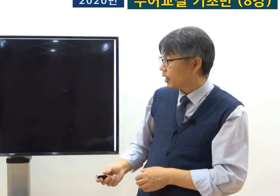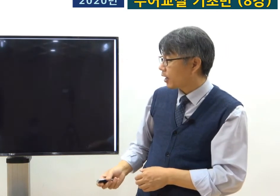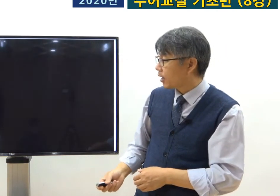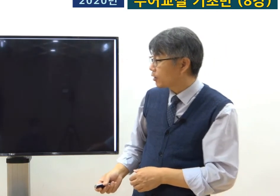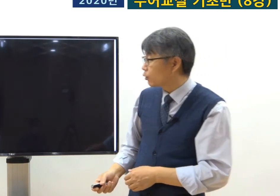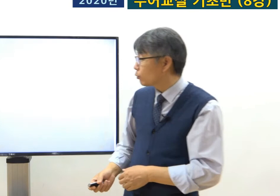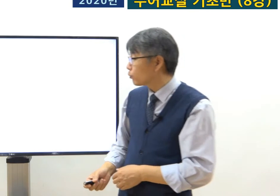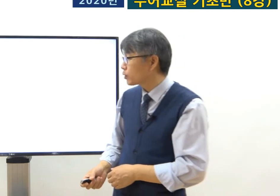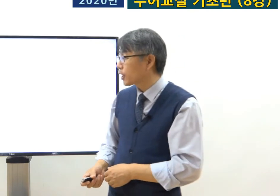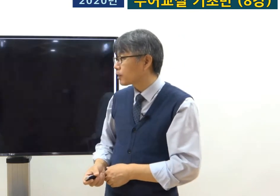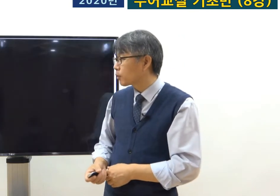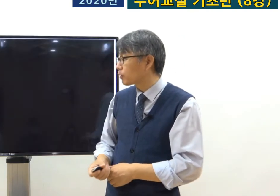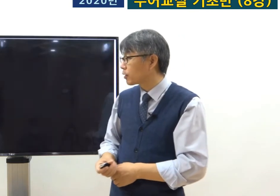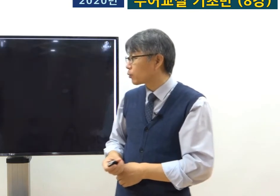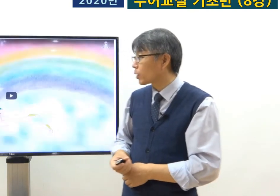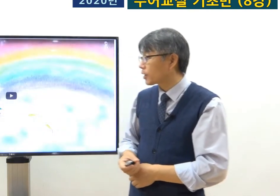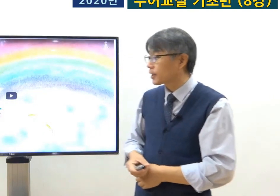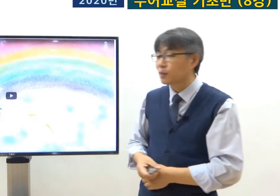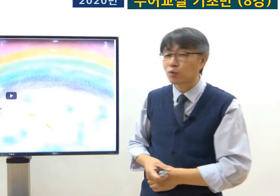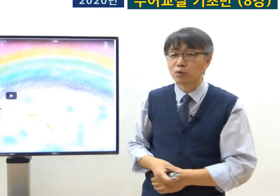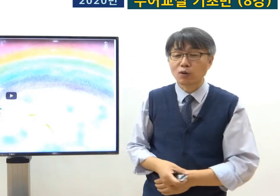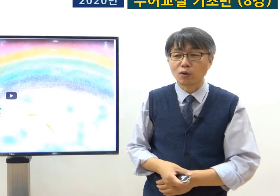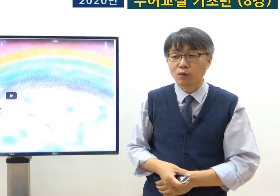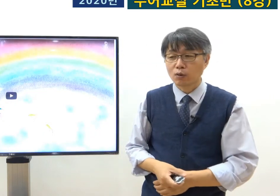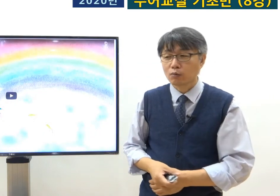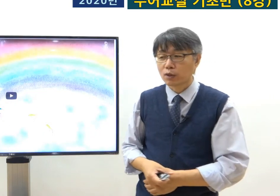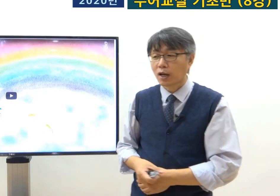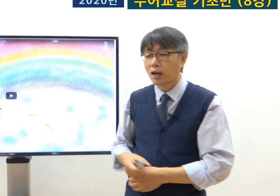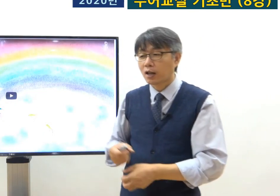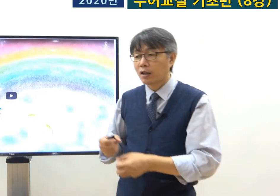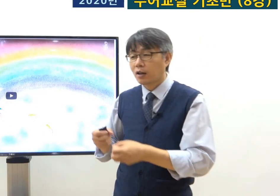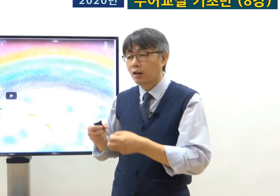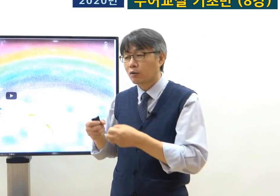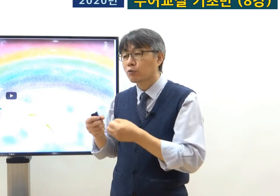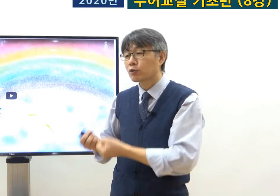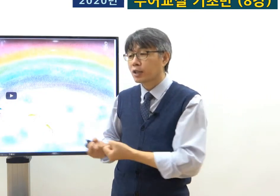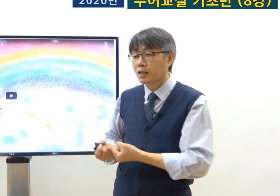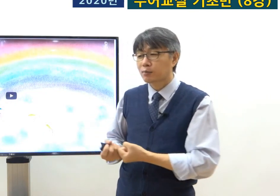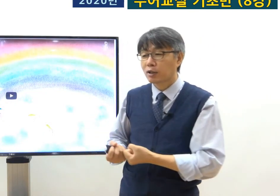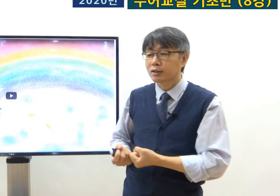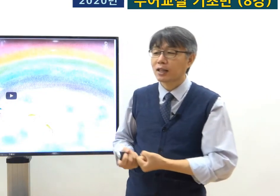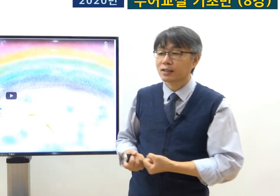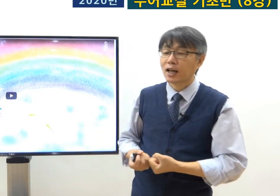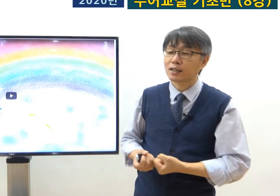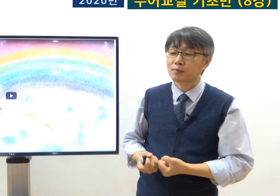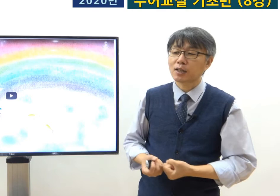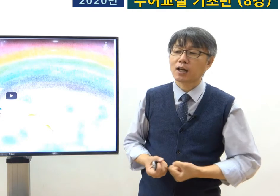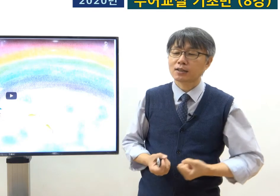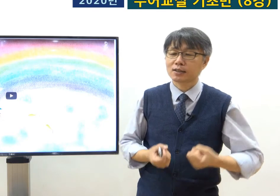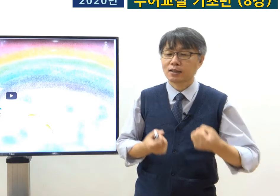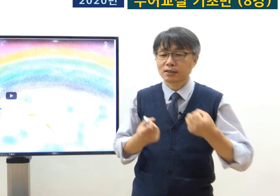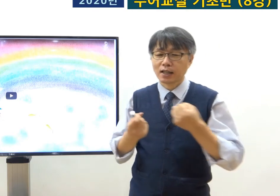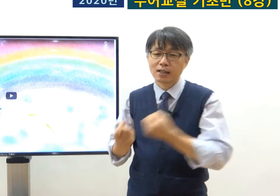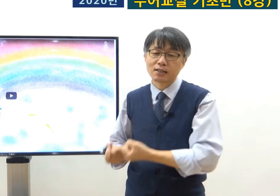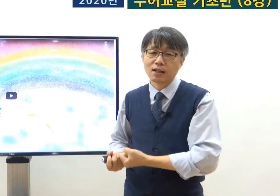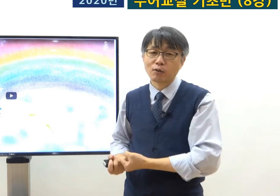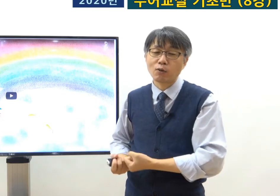자, 꿈꾸지 않으면 노래 가사가 참 좋죠. 우리가 꿈꾸지 않으면 사는 게 아닙니다. 장애인들하고